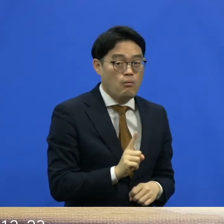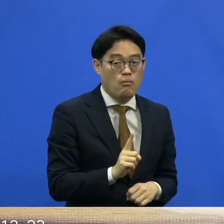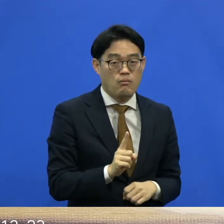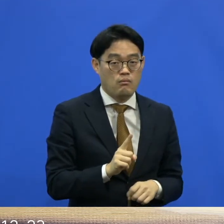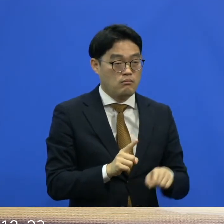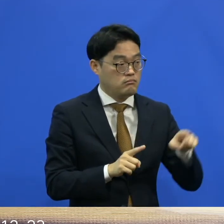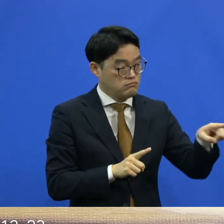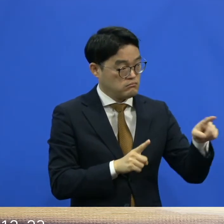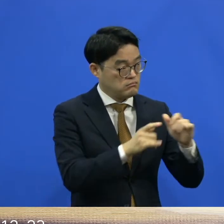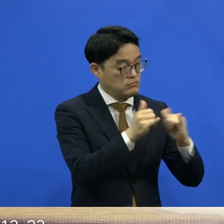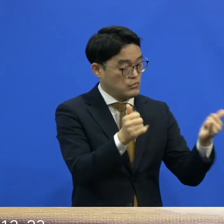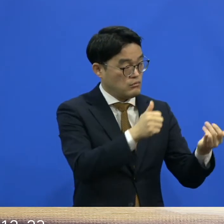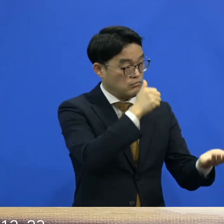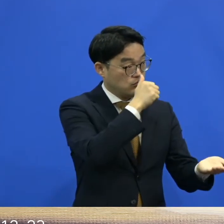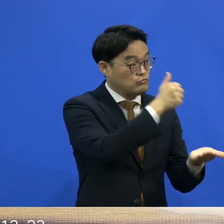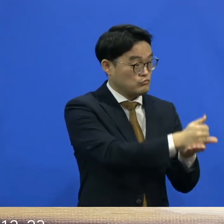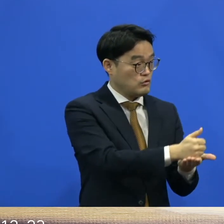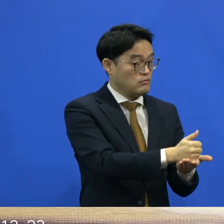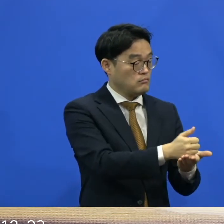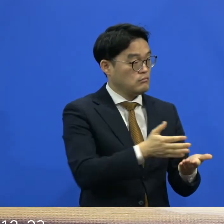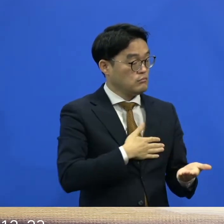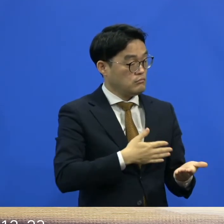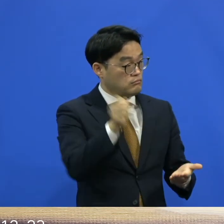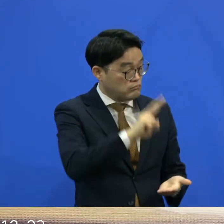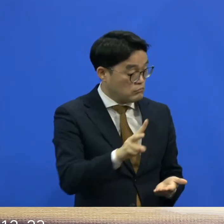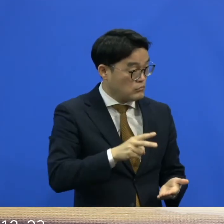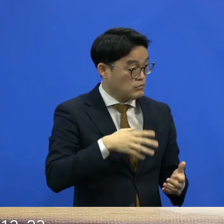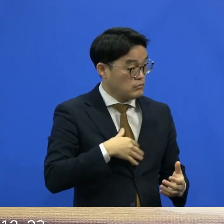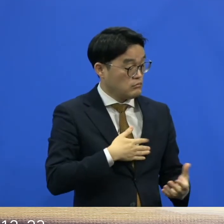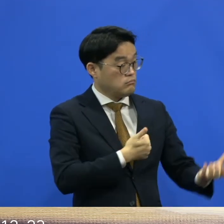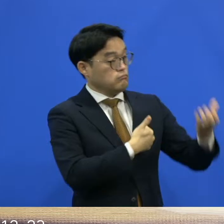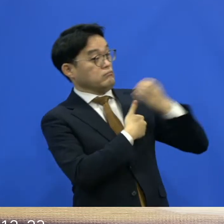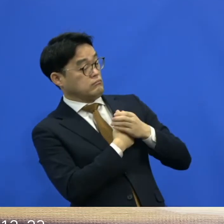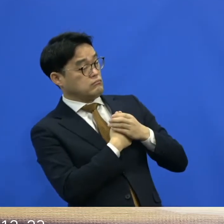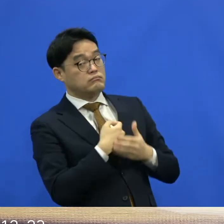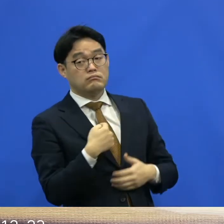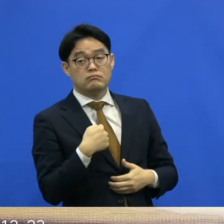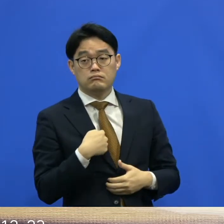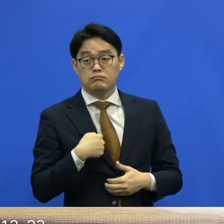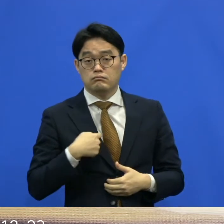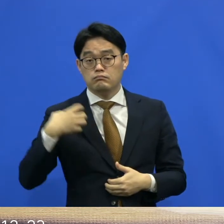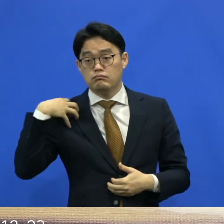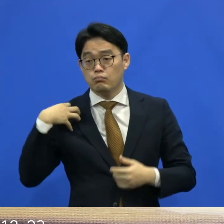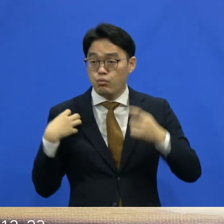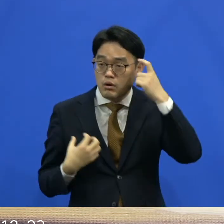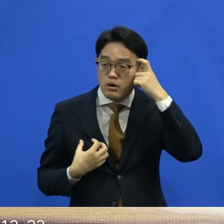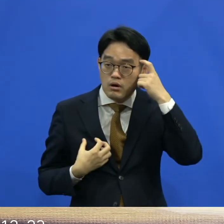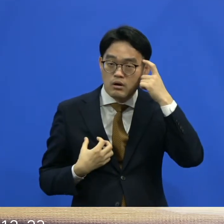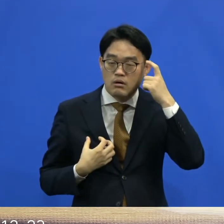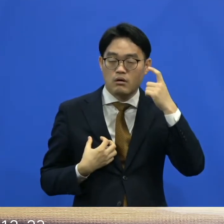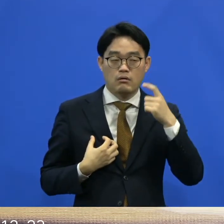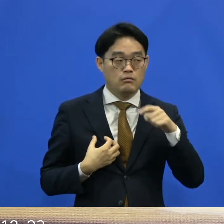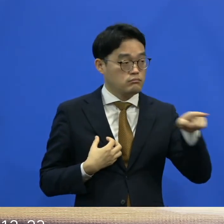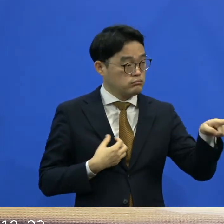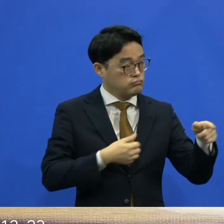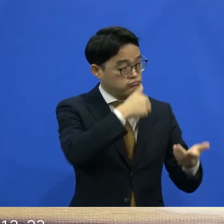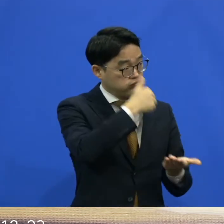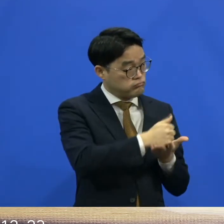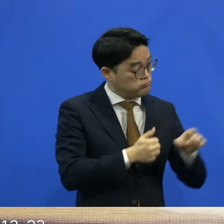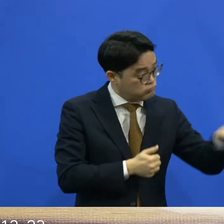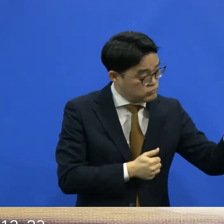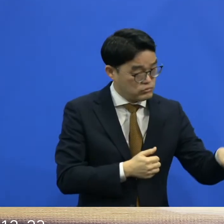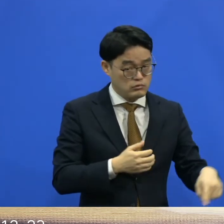상대의 죄를 나에게로 돌려서 내가 다 책임을 졌다. 죄는 상대가 졌는데 죄는